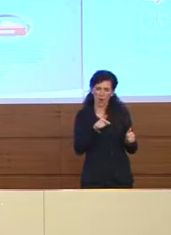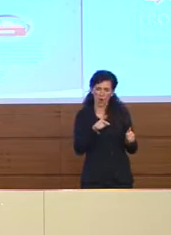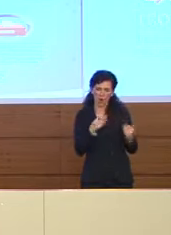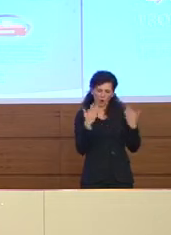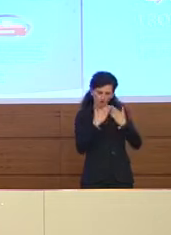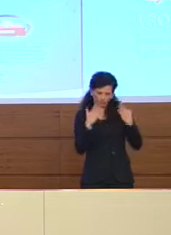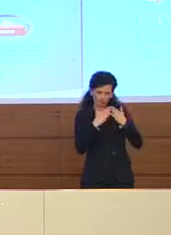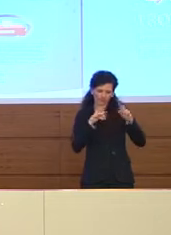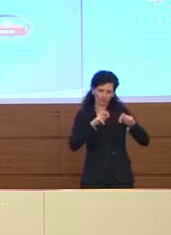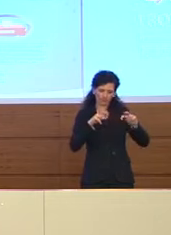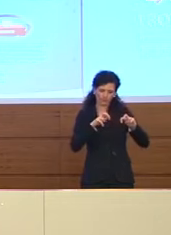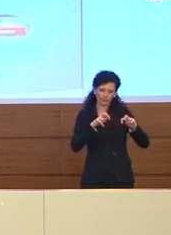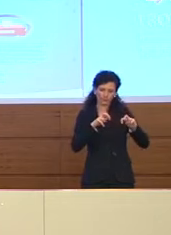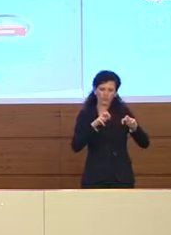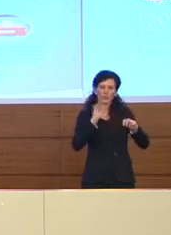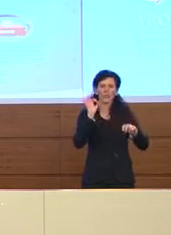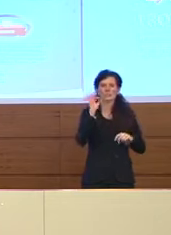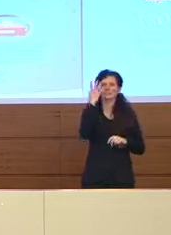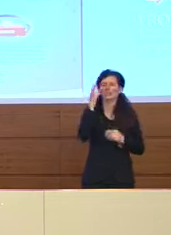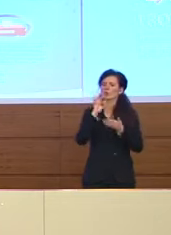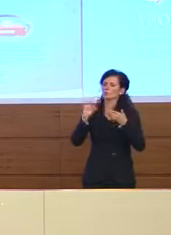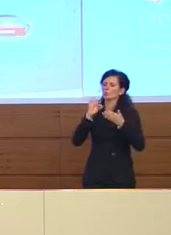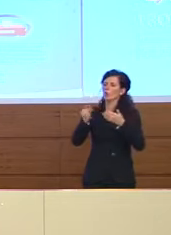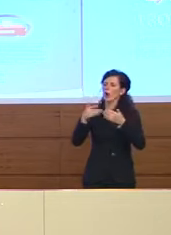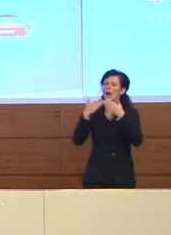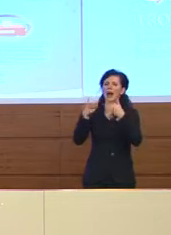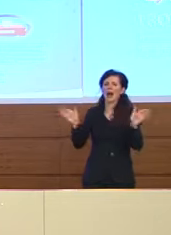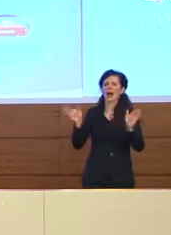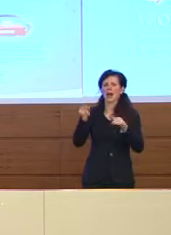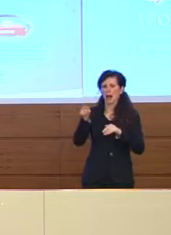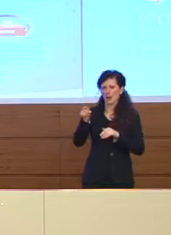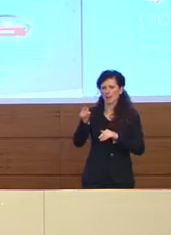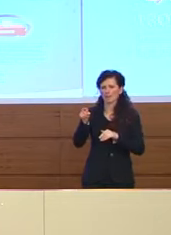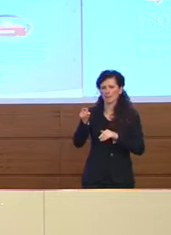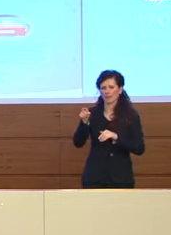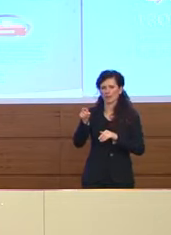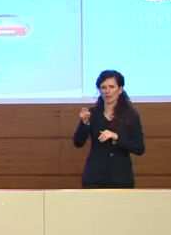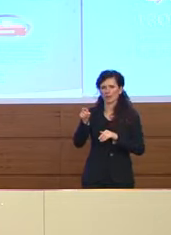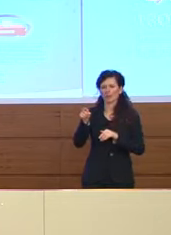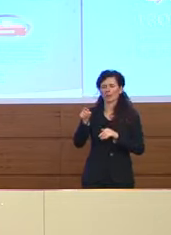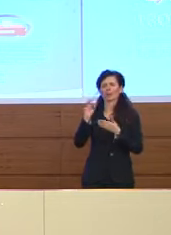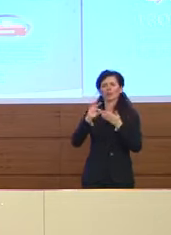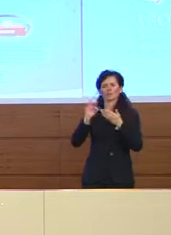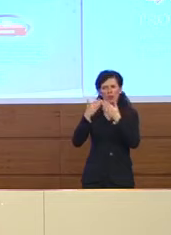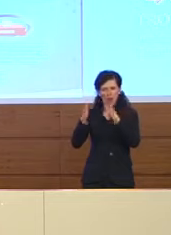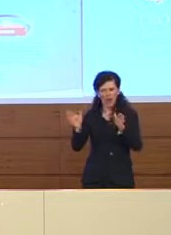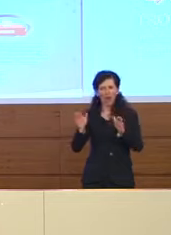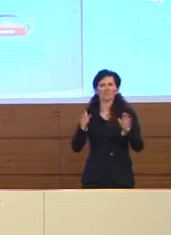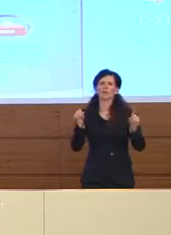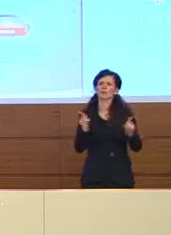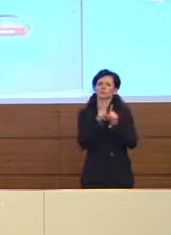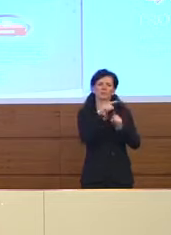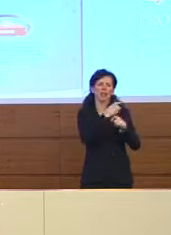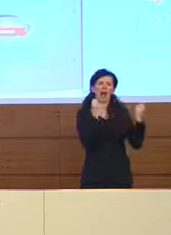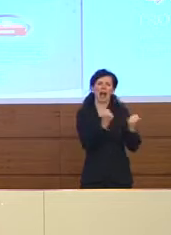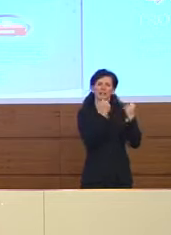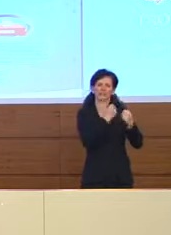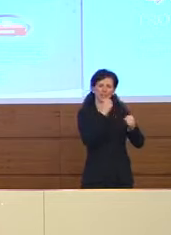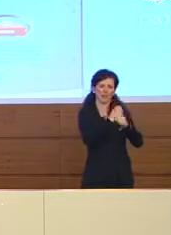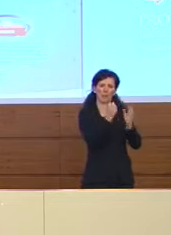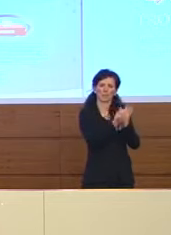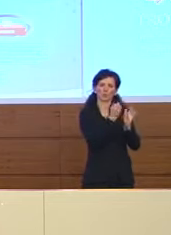scuole in concomitanza con il ripristino delle attività produttive avrebbe